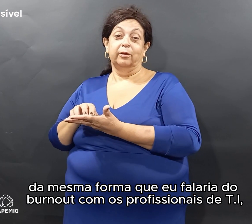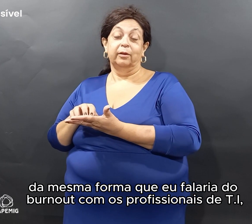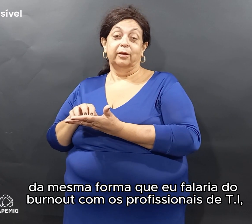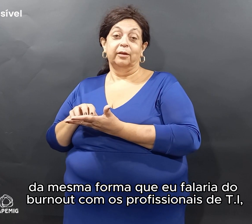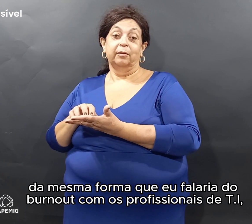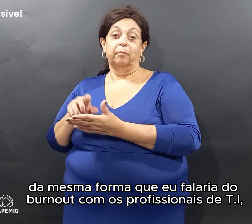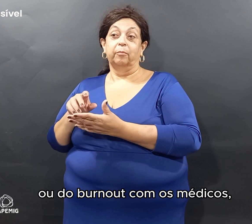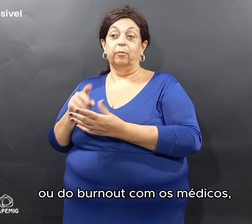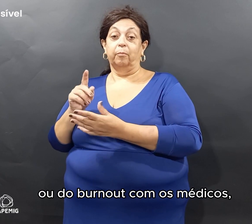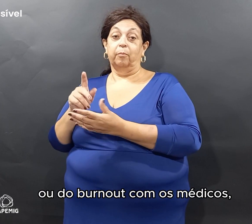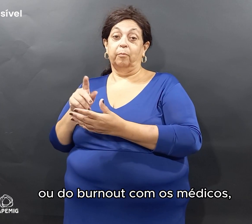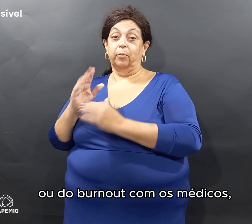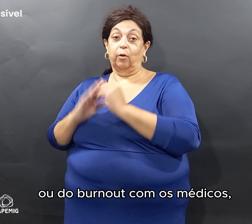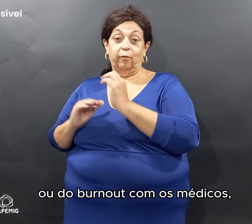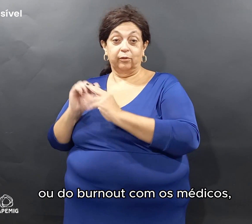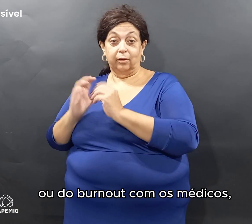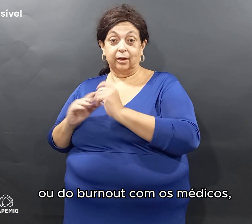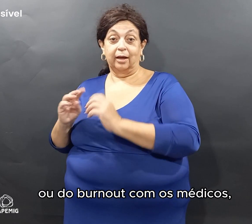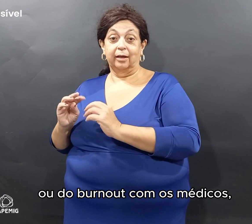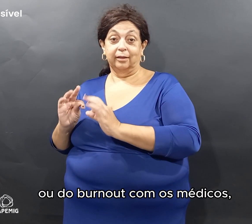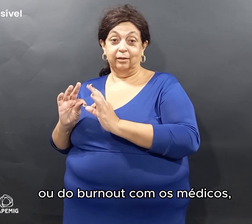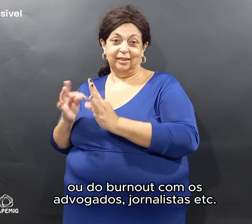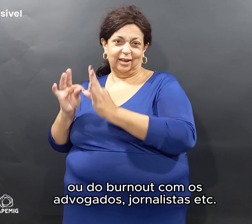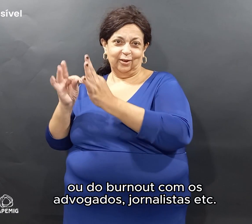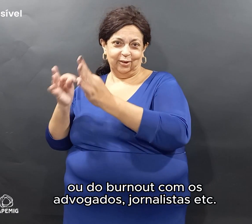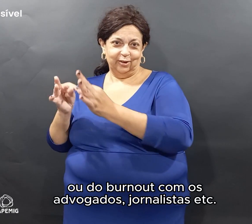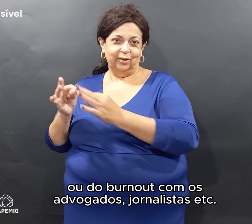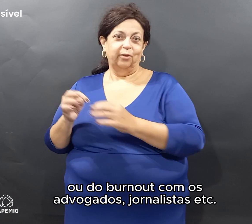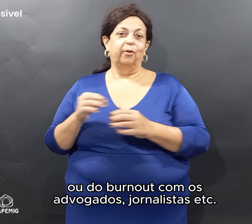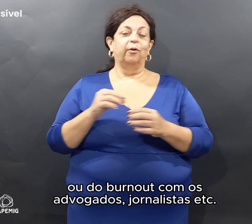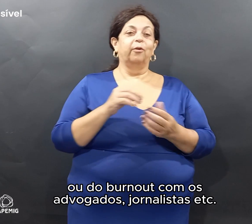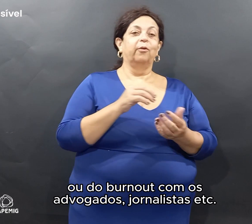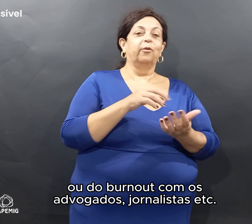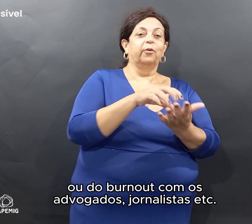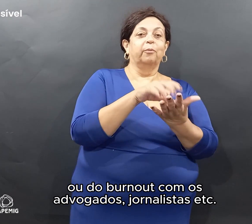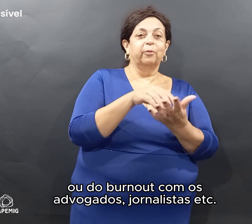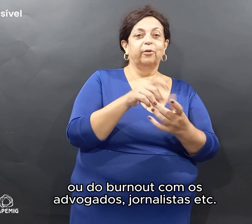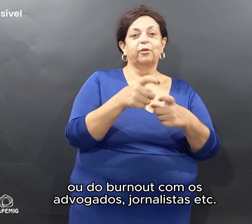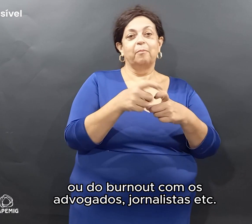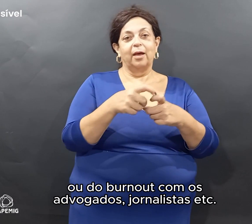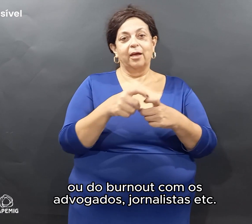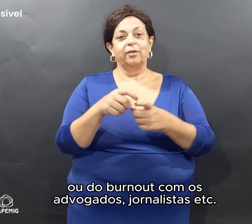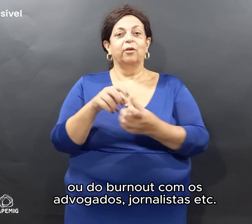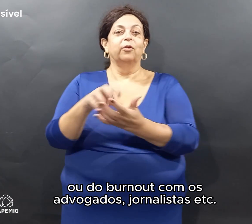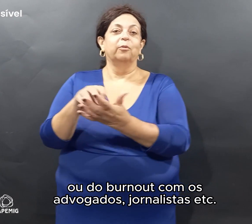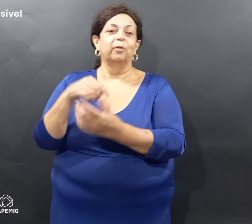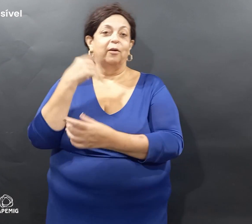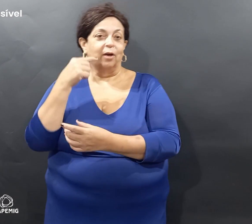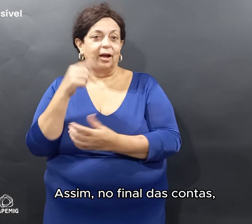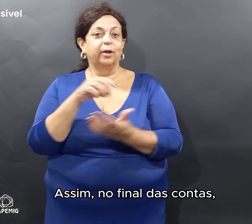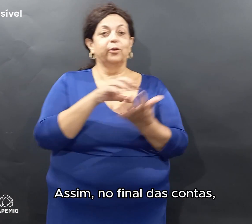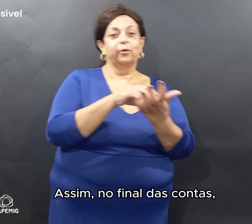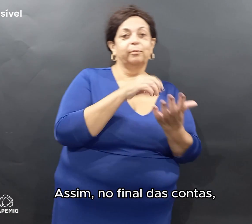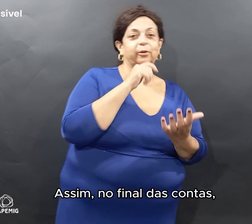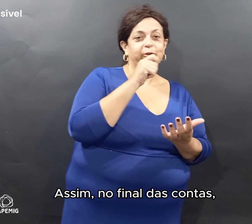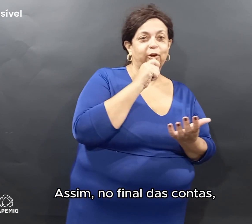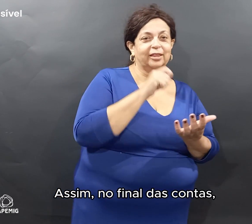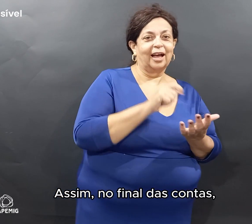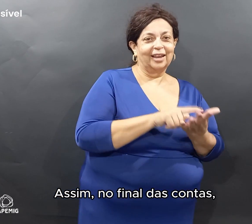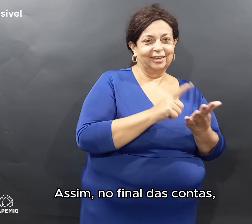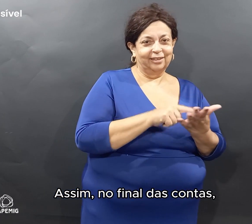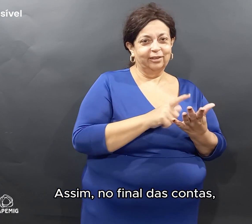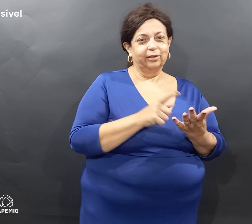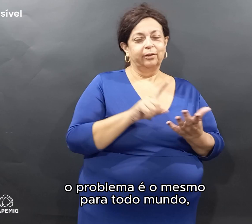profissionais de TI, ou do burnout com os médicos, ou do burnout com os advogados, jornalistas, etc. Assim, no final